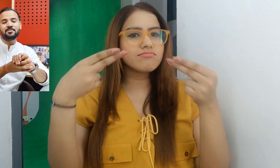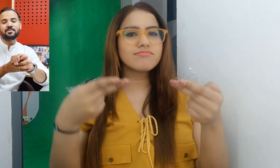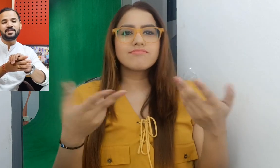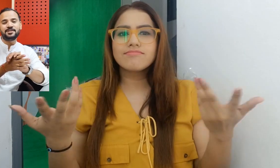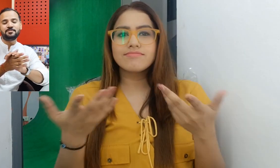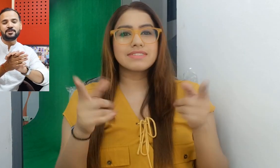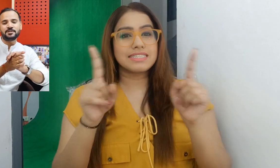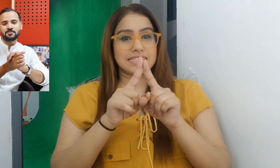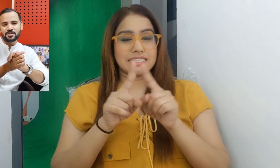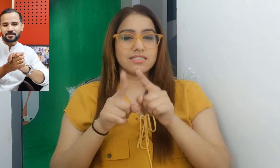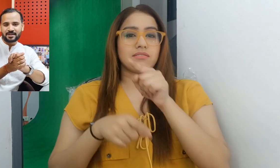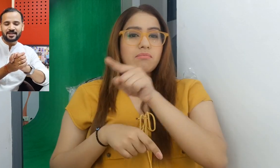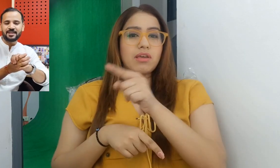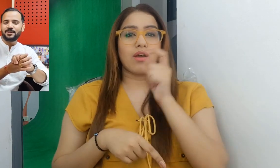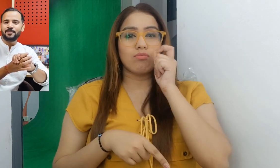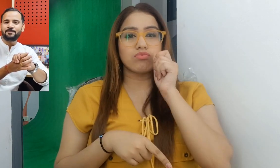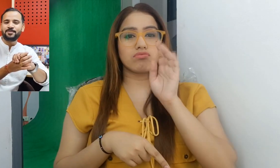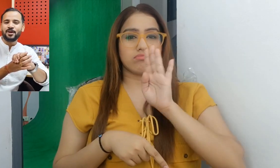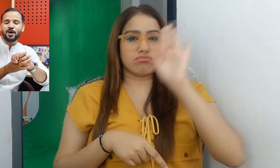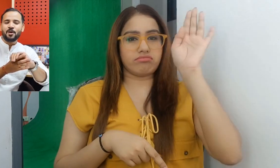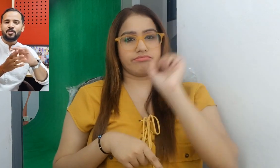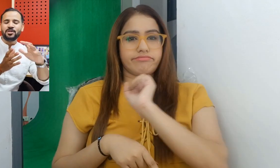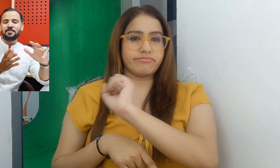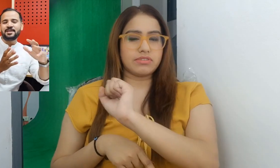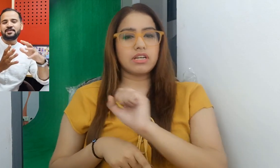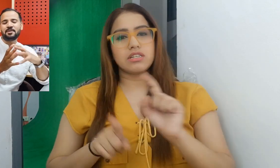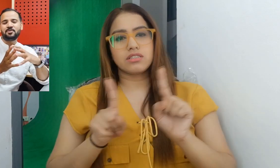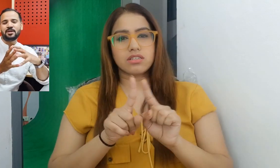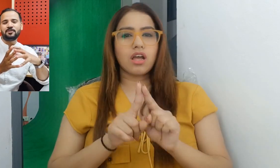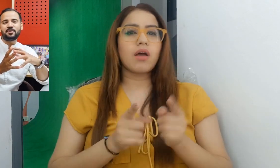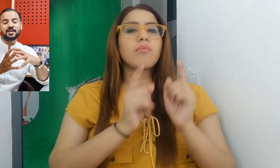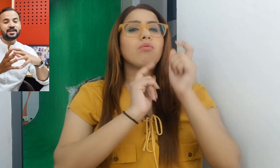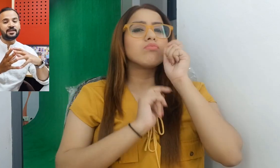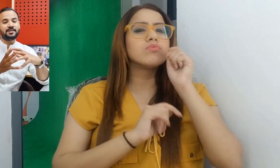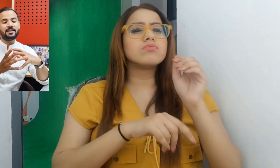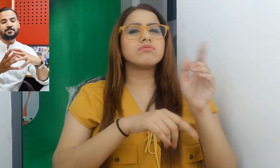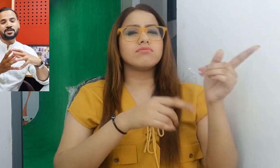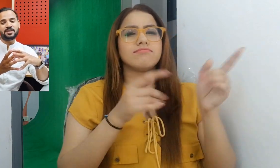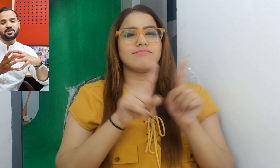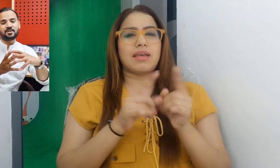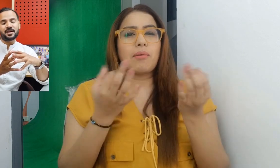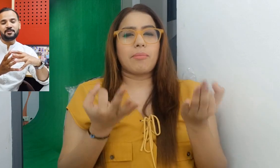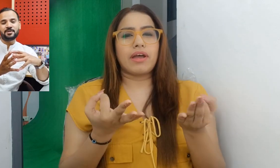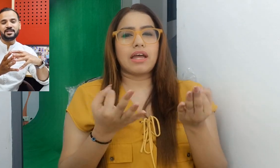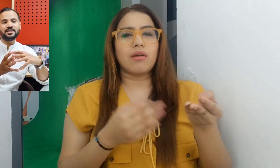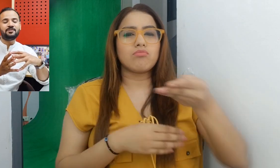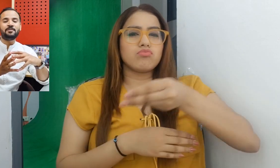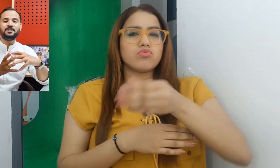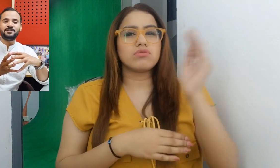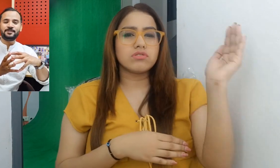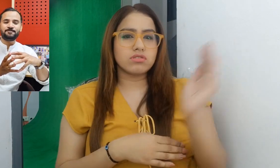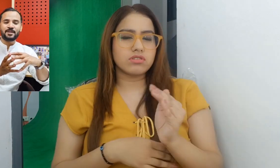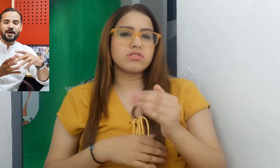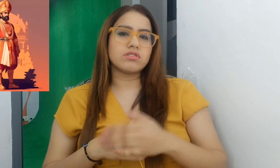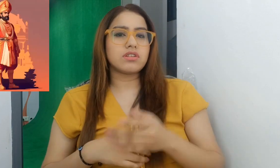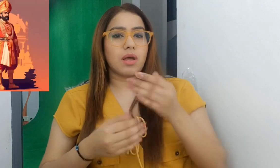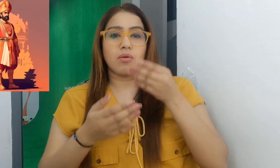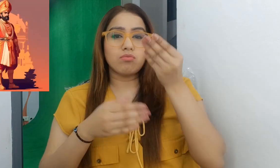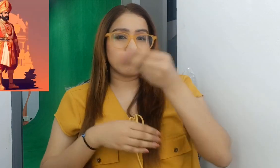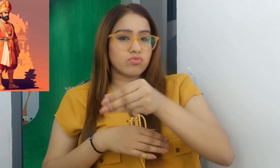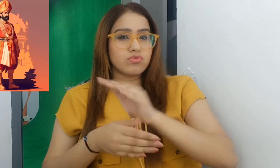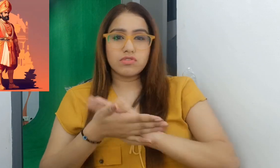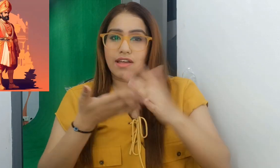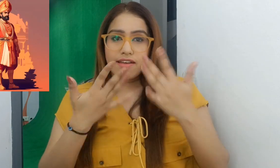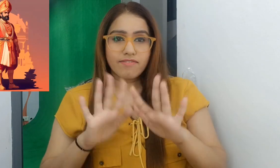के दरबार में पंडित जी पहुंचे पूजा पाठ कराने के लिए। पूजा पाठ समाप्त हुआ तो राजा ने 3 प्रश्न किए और कहा कि पंडित जी जवाब दीजिए।